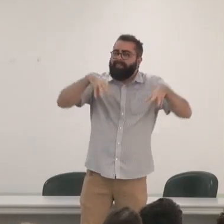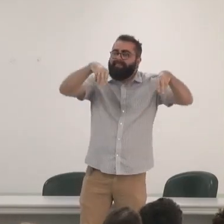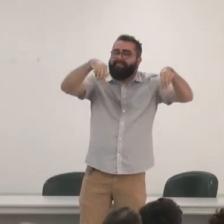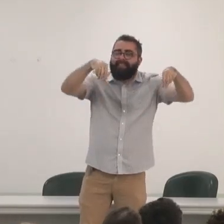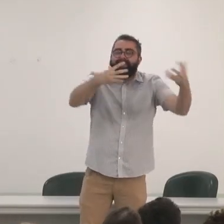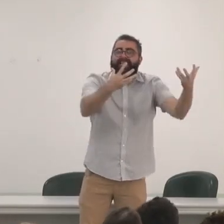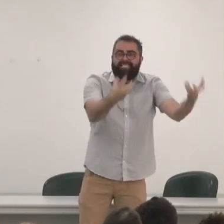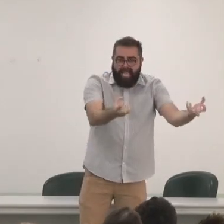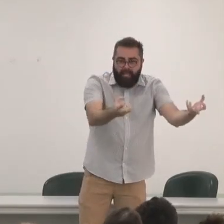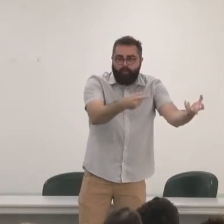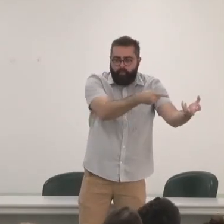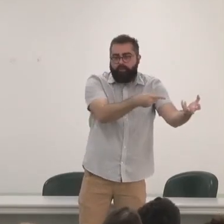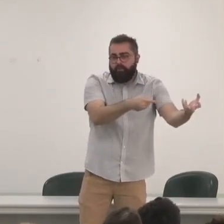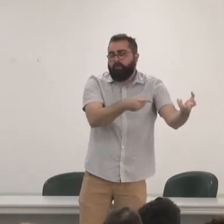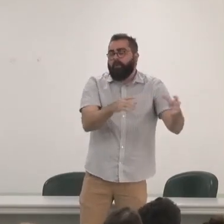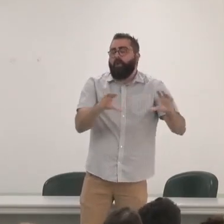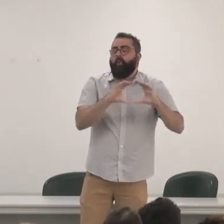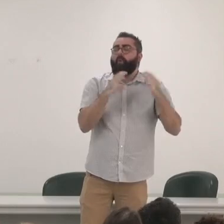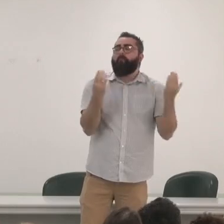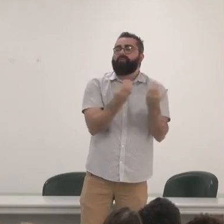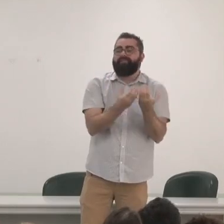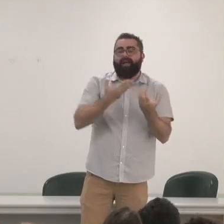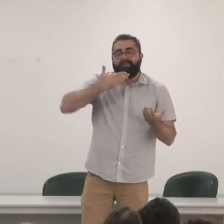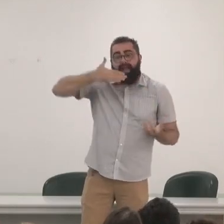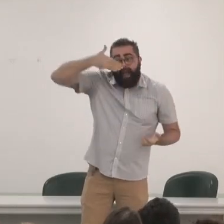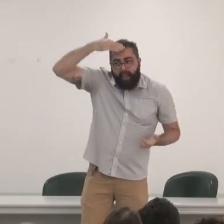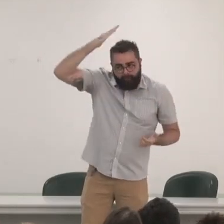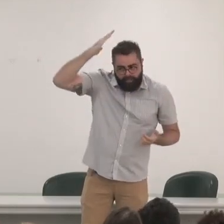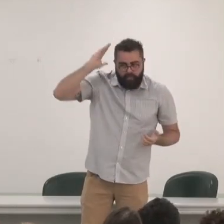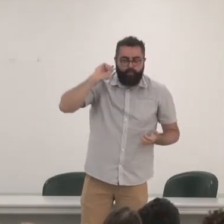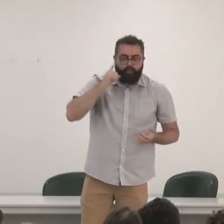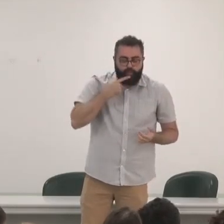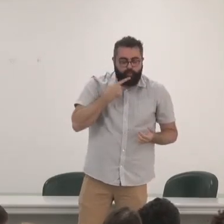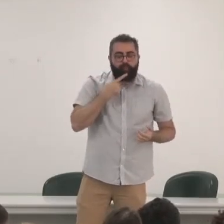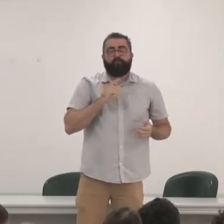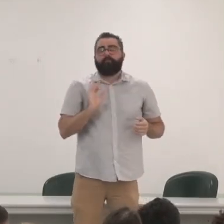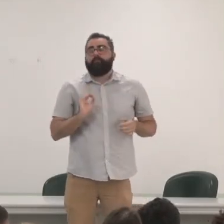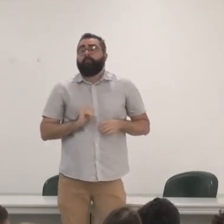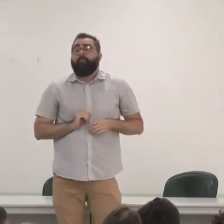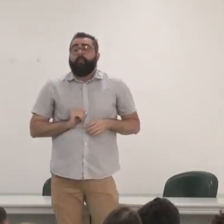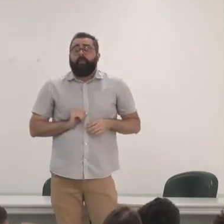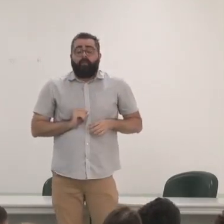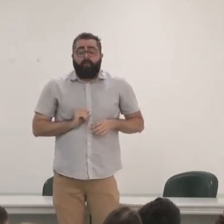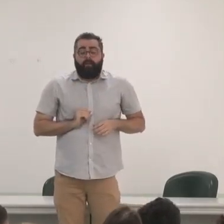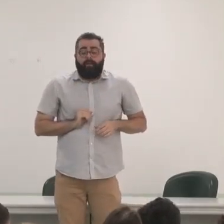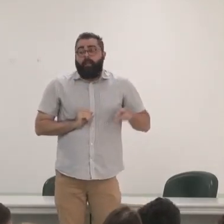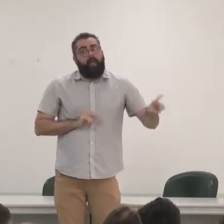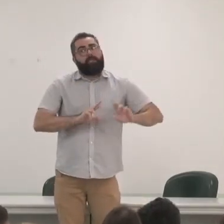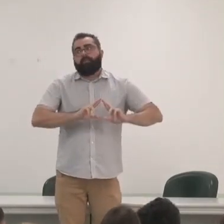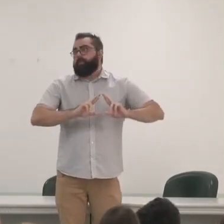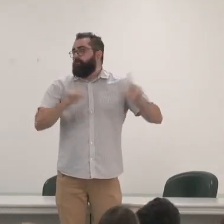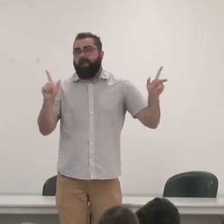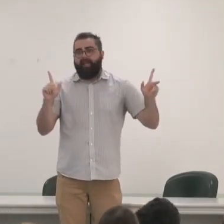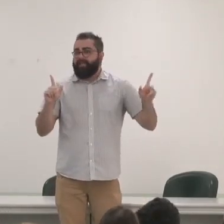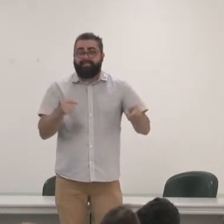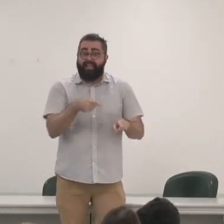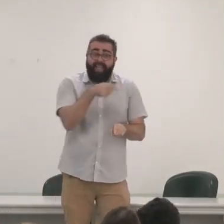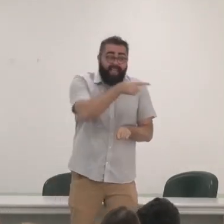Israel, né, onde Al-Shaed, onde os beduínos ali estão, é uma comunidade de muitas pessoas